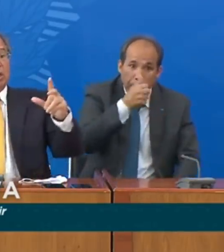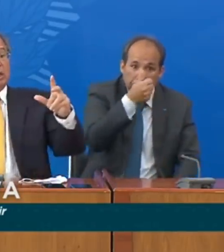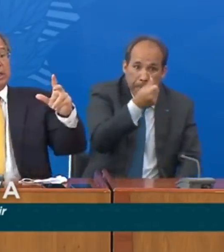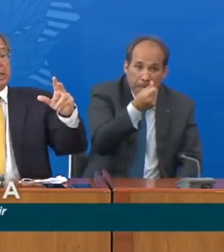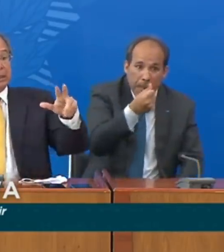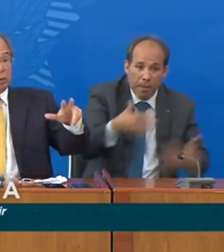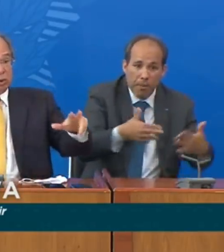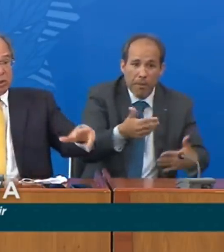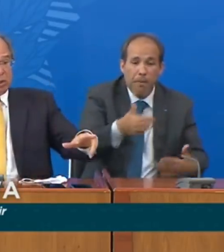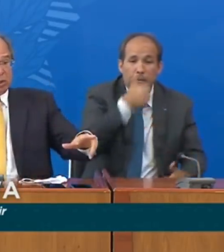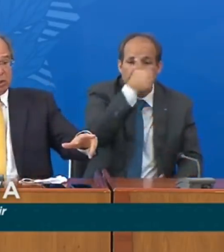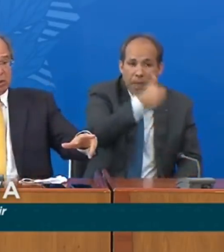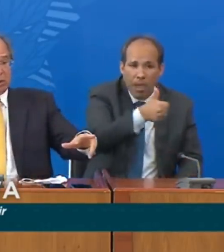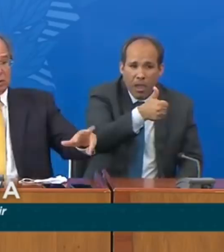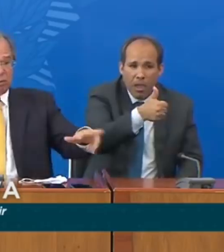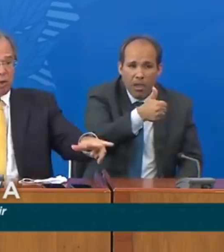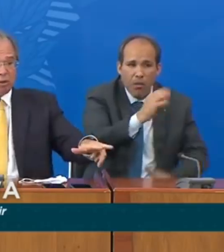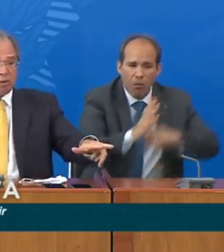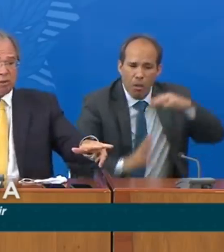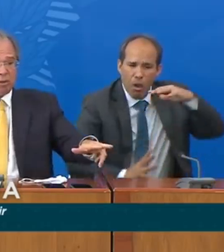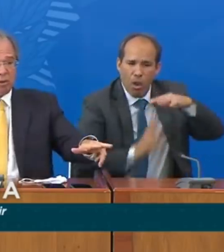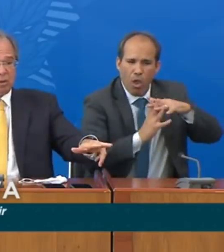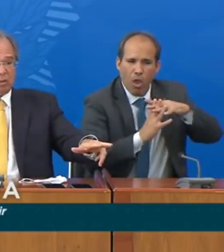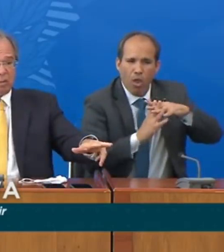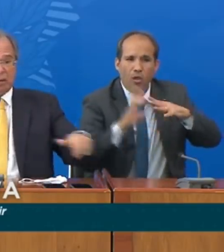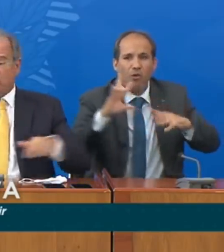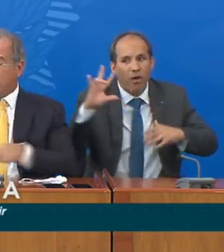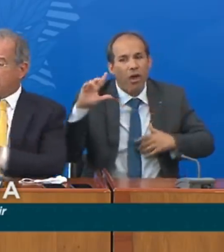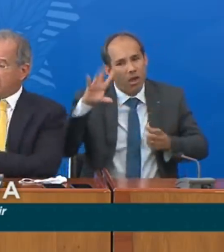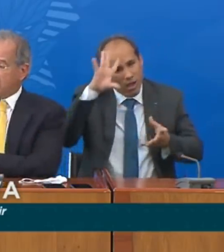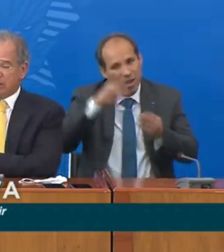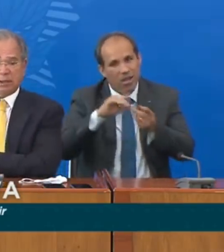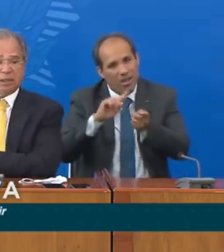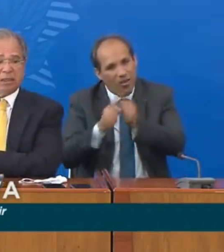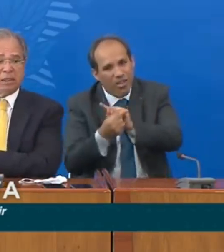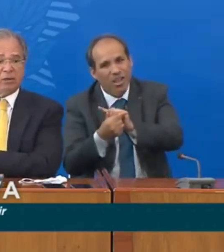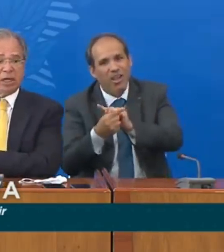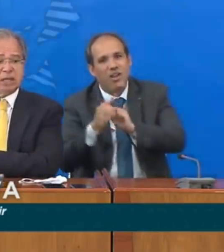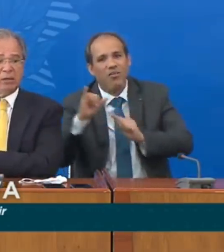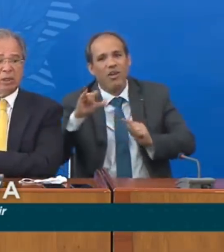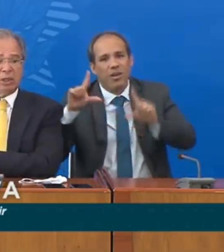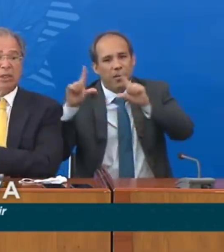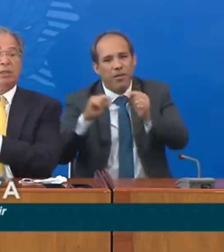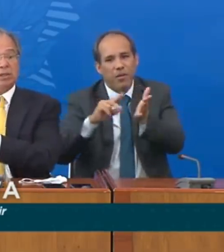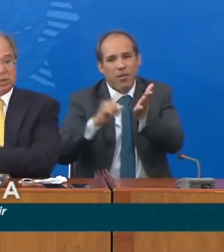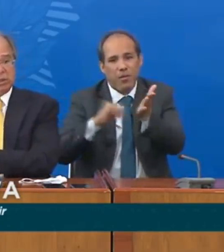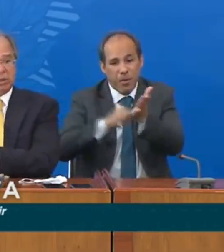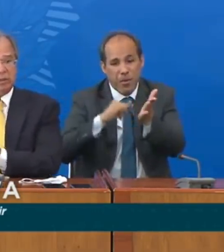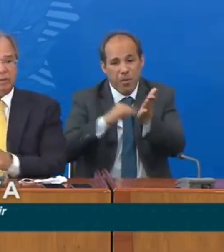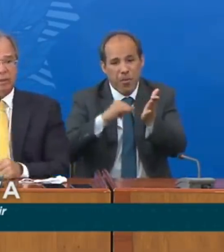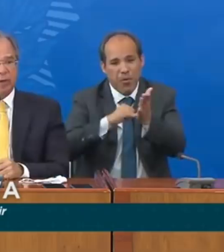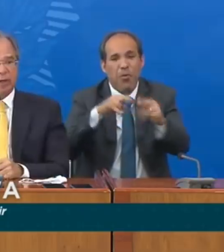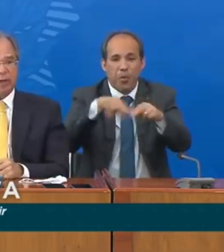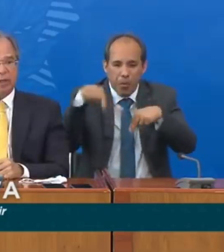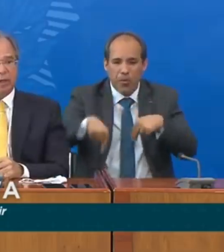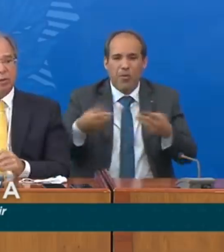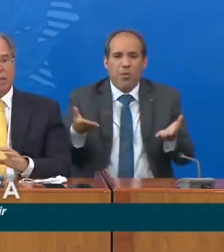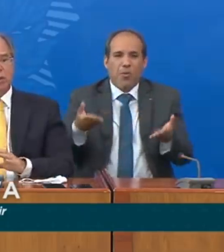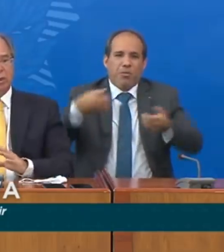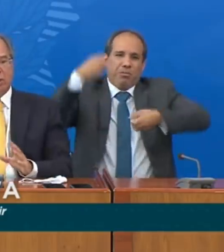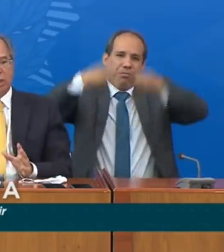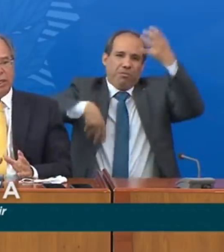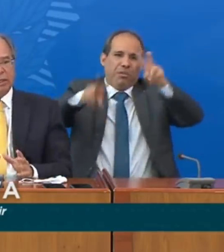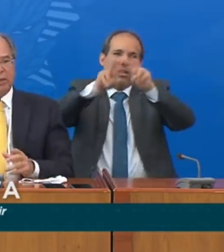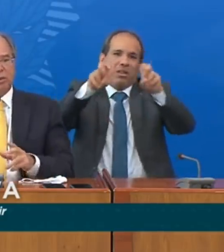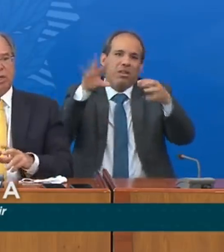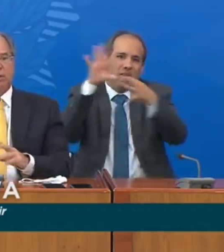Vamos reduzir os impostos? Particularmente esse que está sendo tratado aqui? Sim. Então, não há